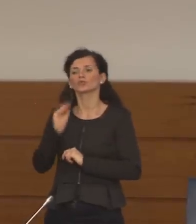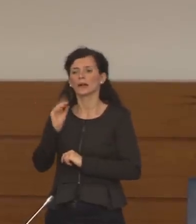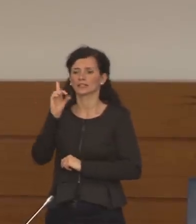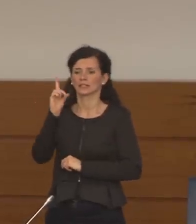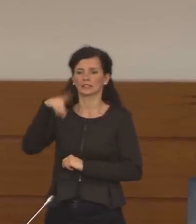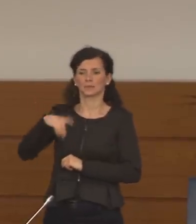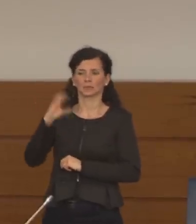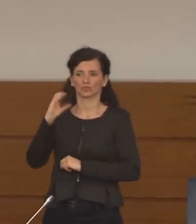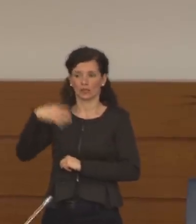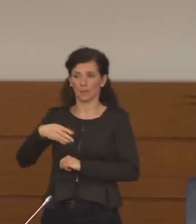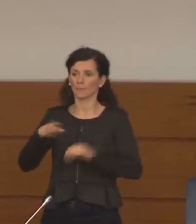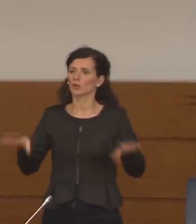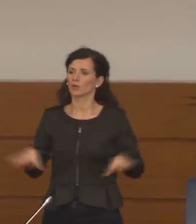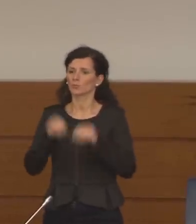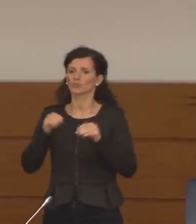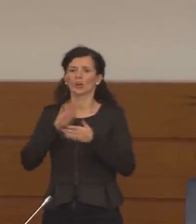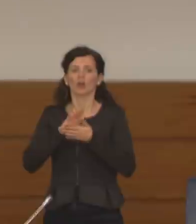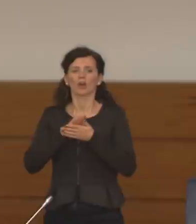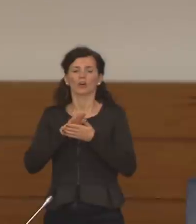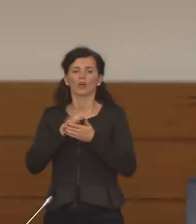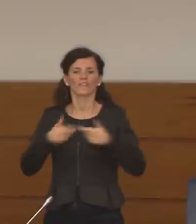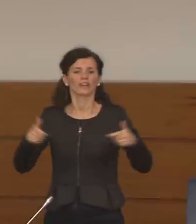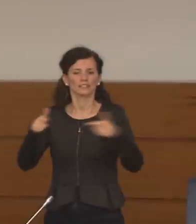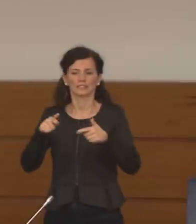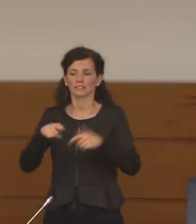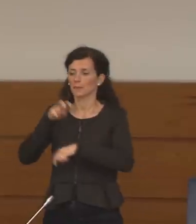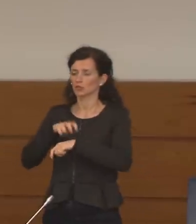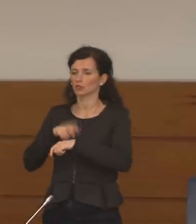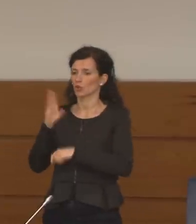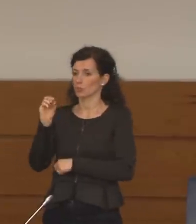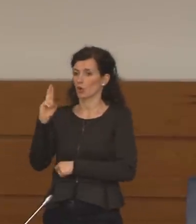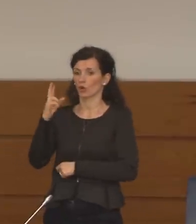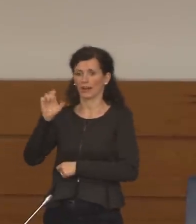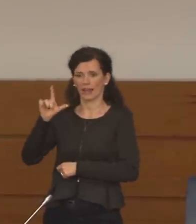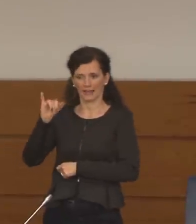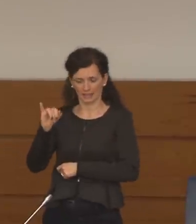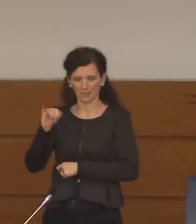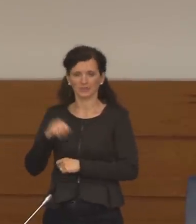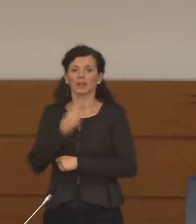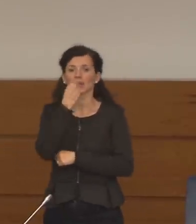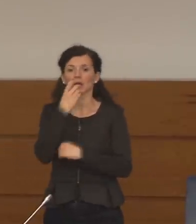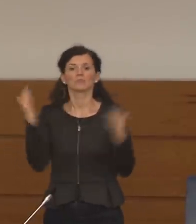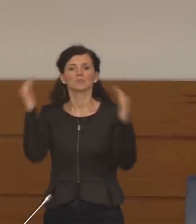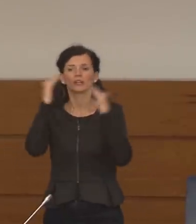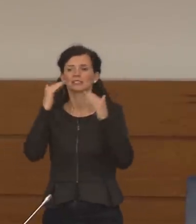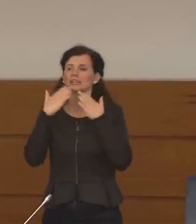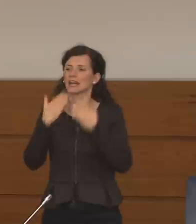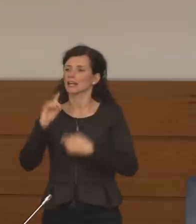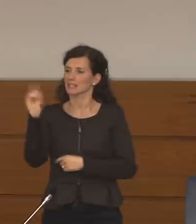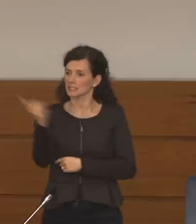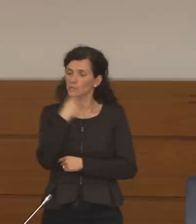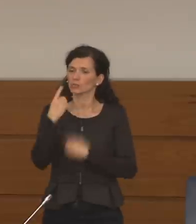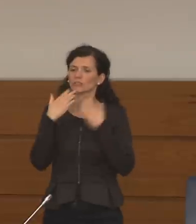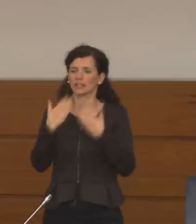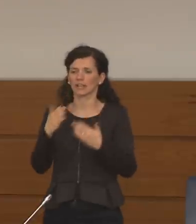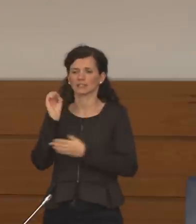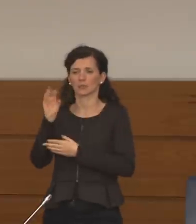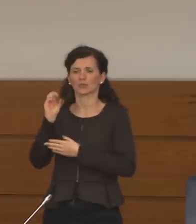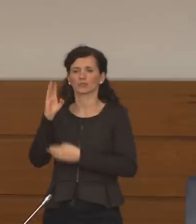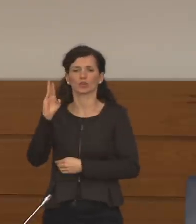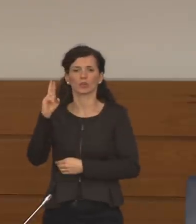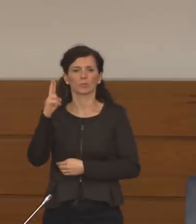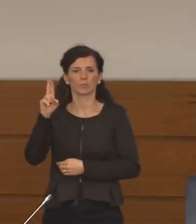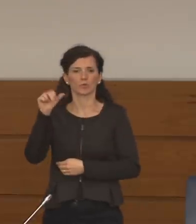iniziamo la conferenza stampa dottor borrelli buonasera buonasera a tutti ringrazio il professor brusaferro che